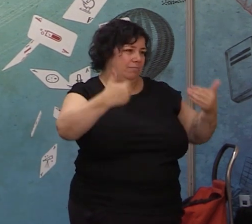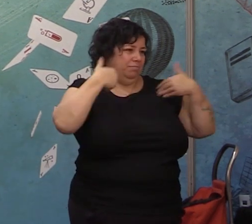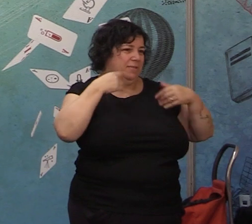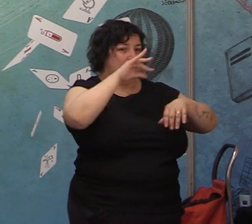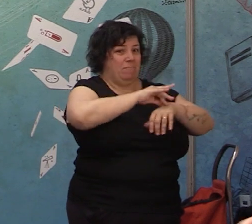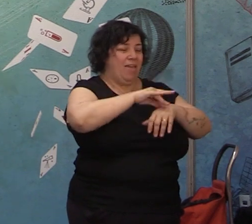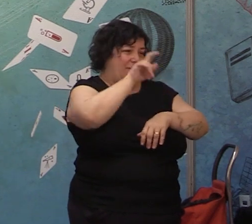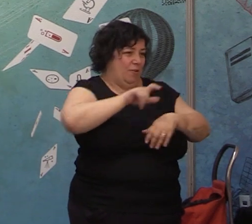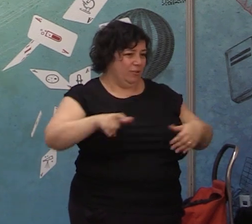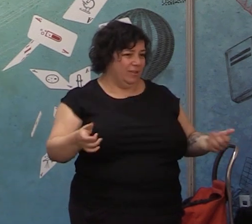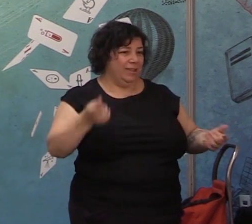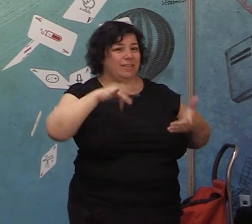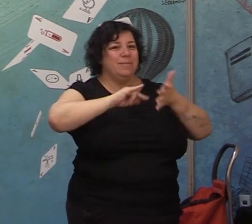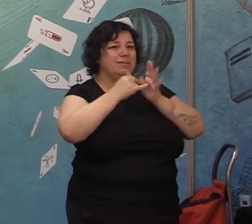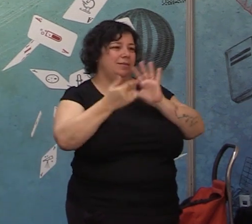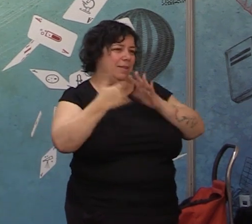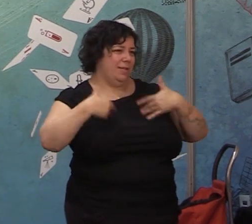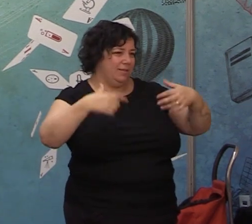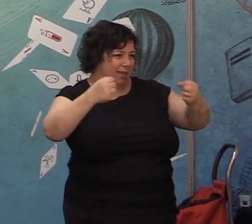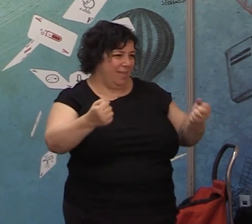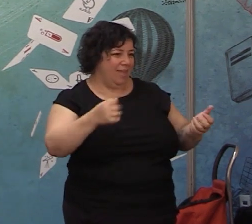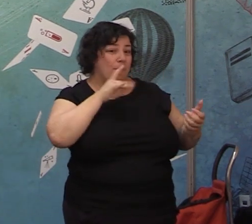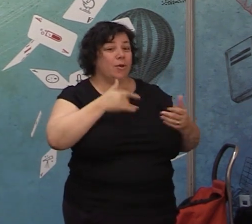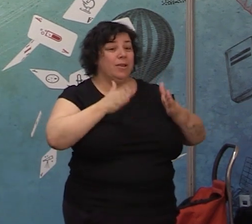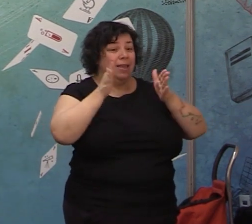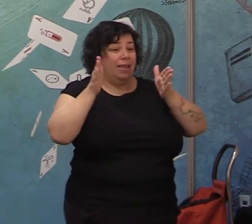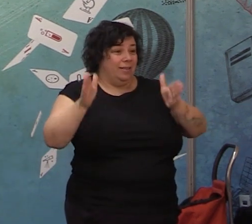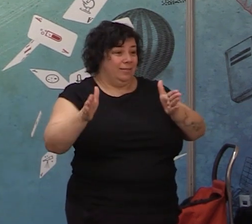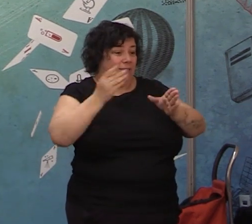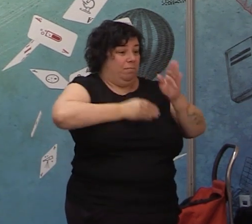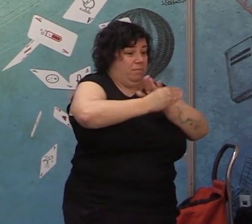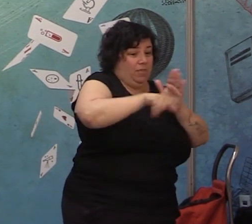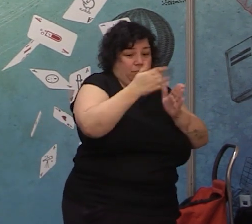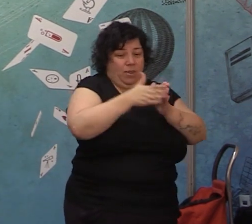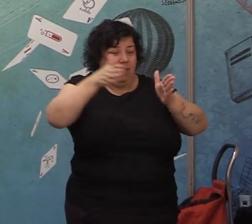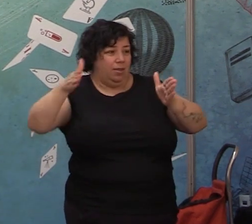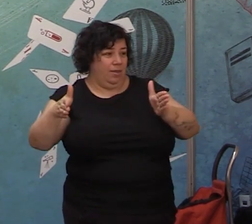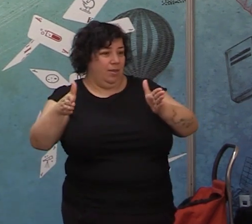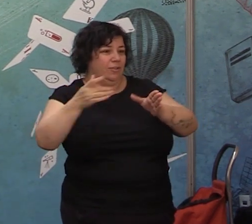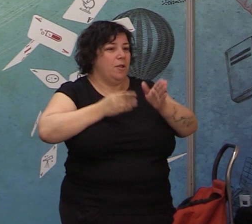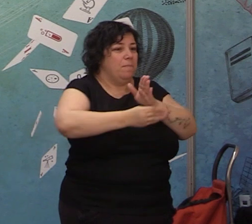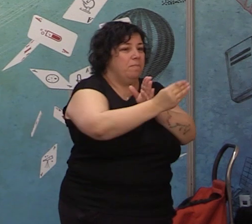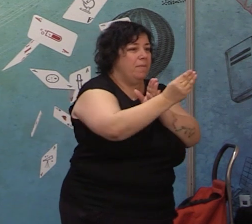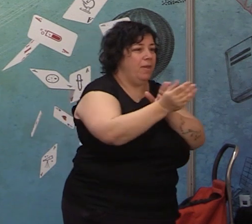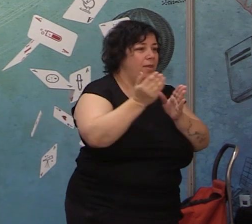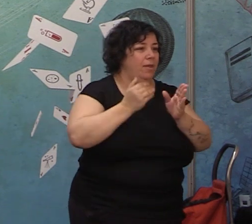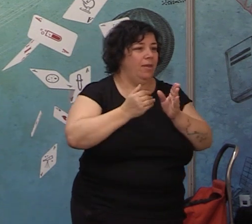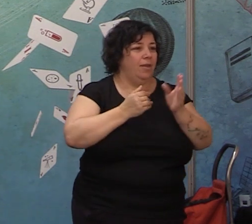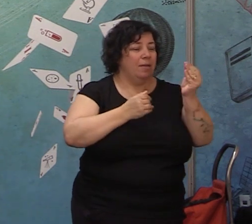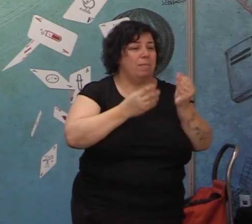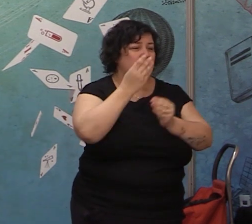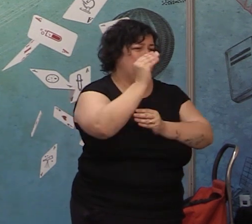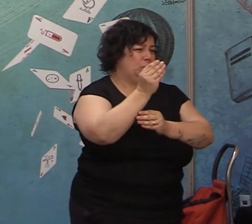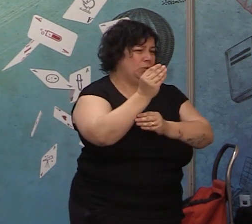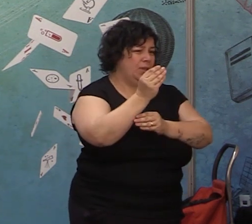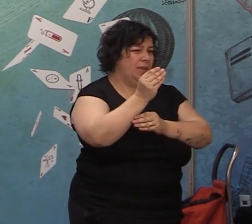y del sistema, porque es una etapa en la que nosotras hemos tenido un bebé, el bebé es